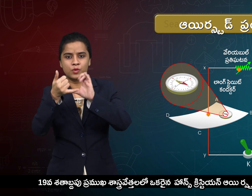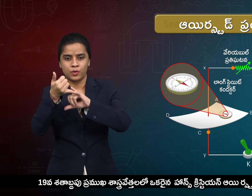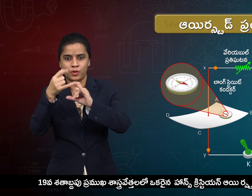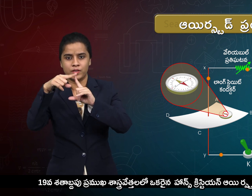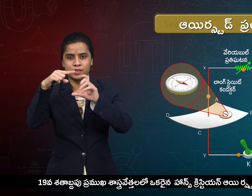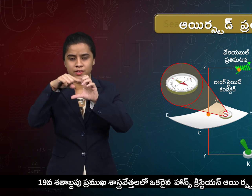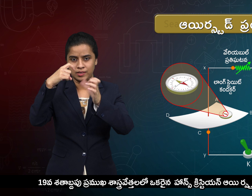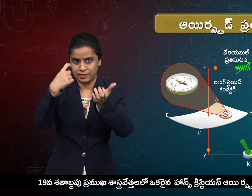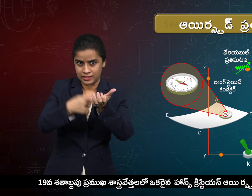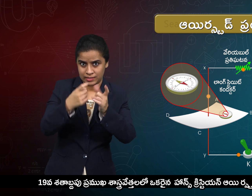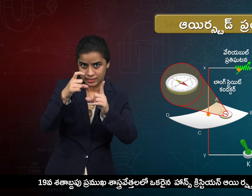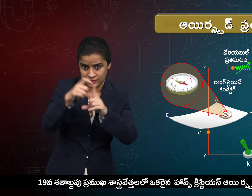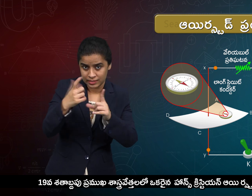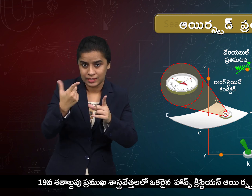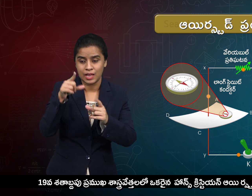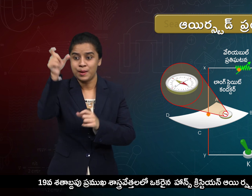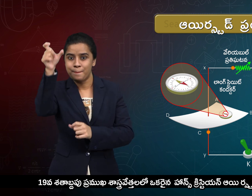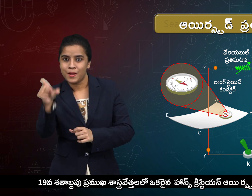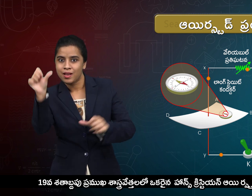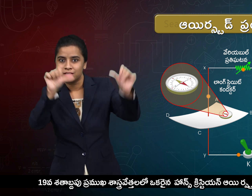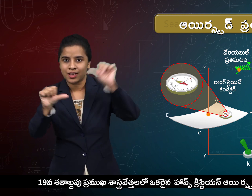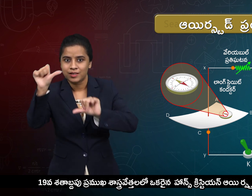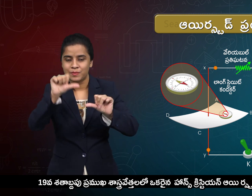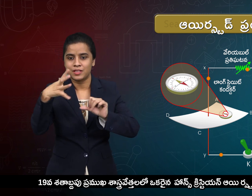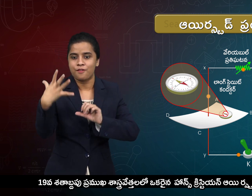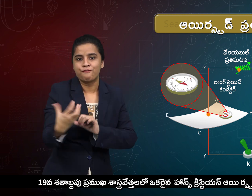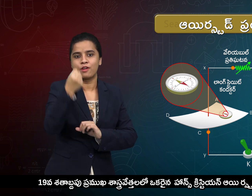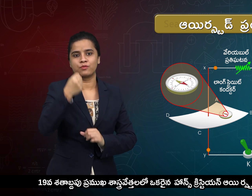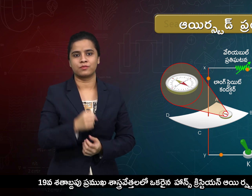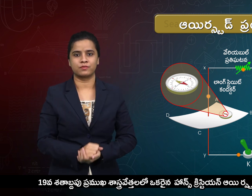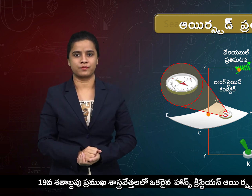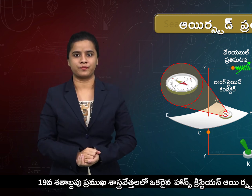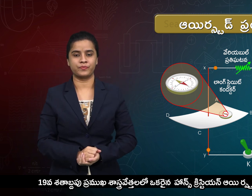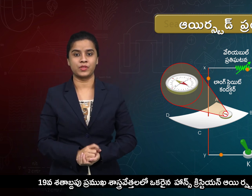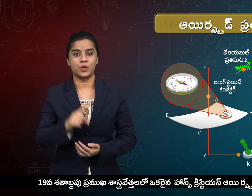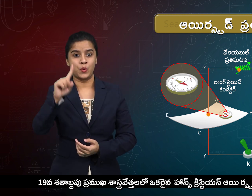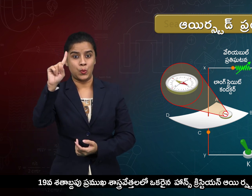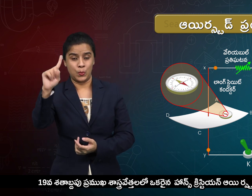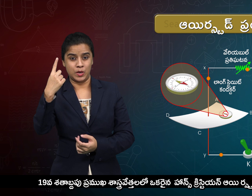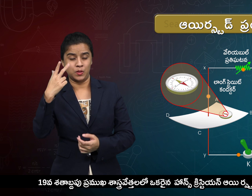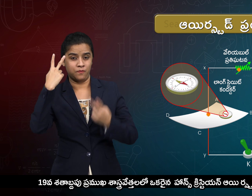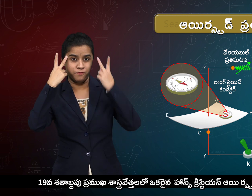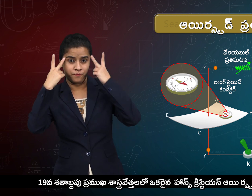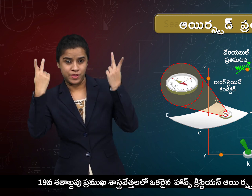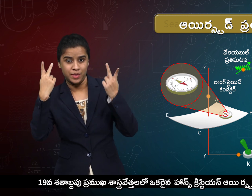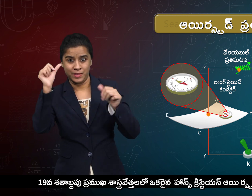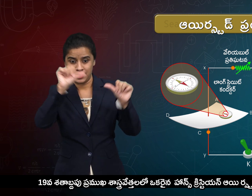19వ శతాబ్దపు ప్రముఖ శాస్త్రవేత్తలలో ఒకరైన హాన్స్ క్రిస్టియన్ ఐర్స్టెడ్ దీనిని కనుగొన్నారు.